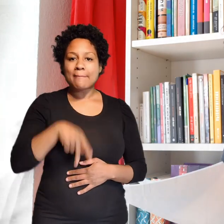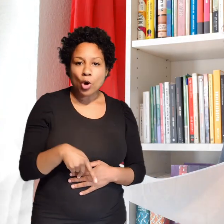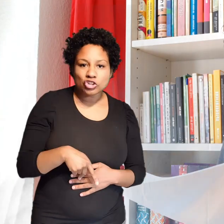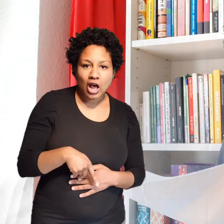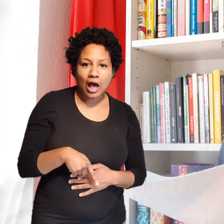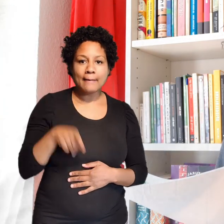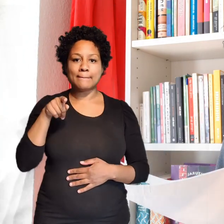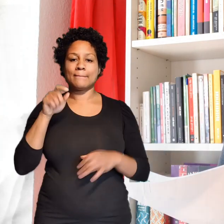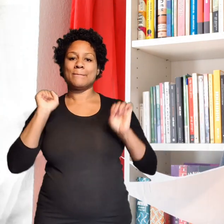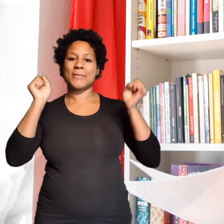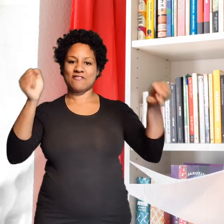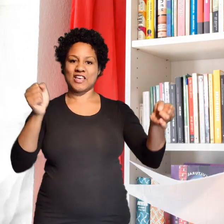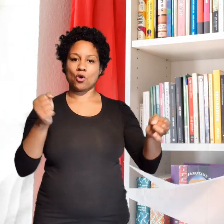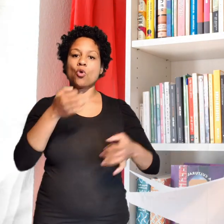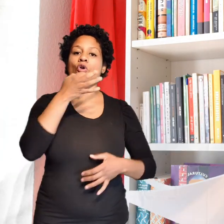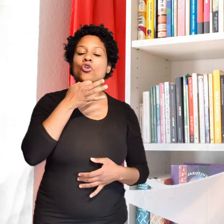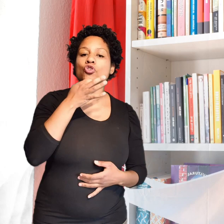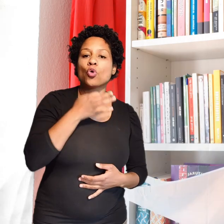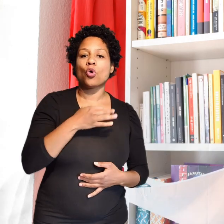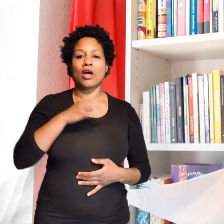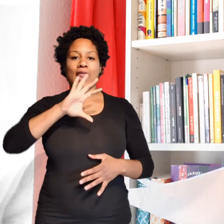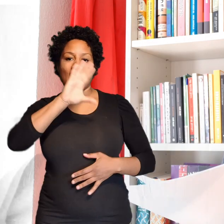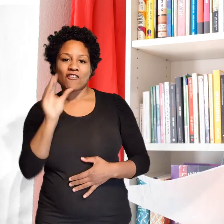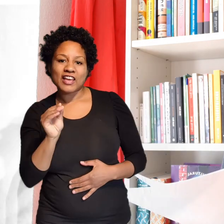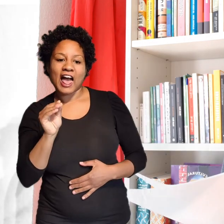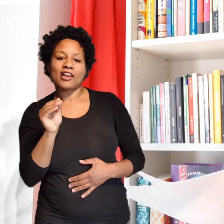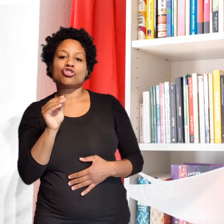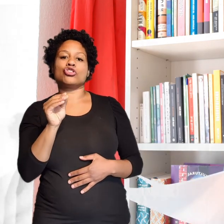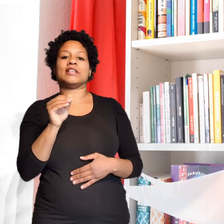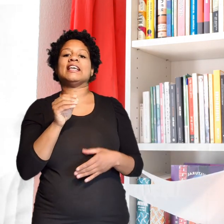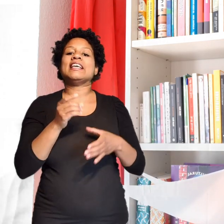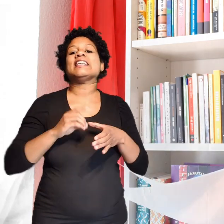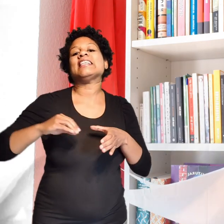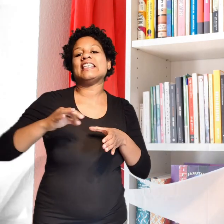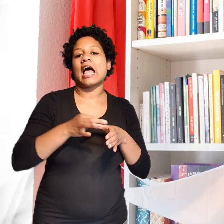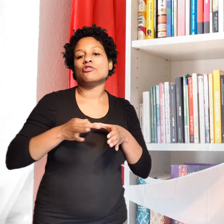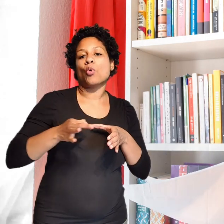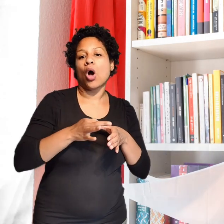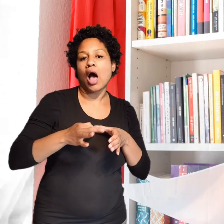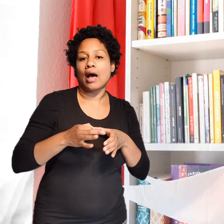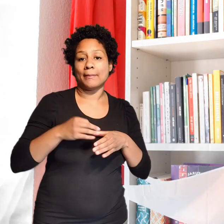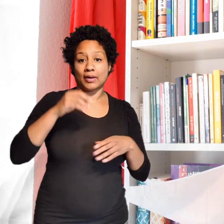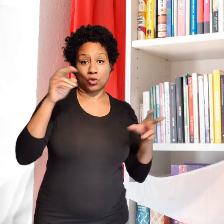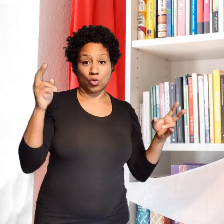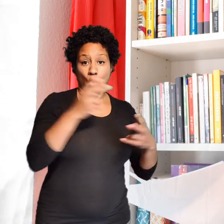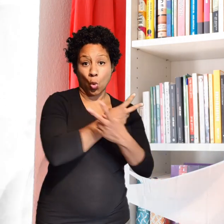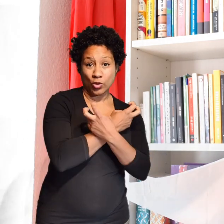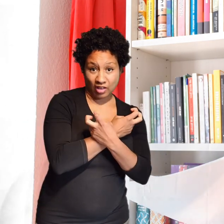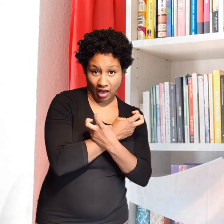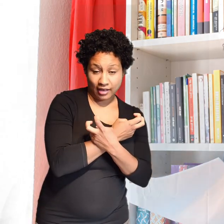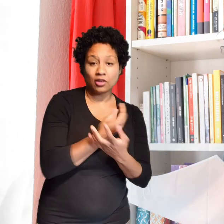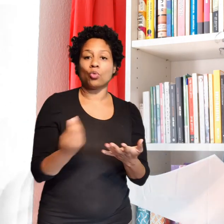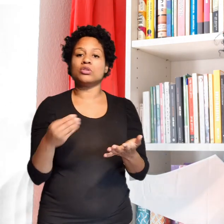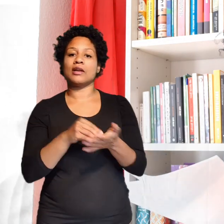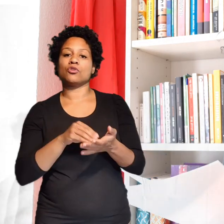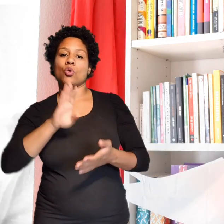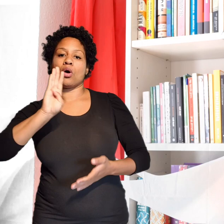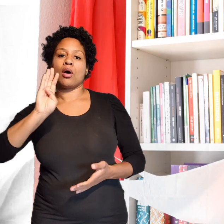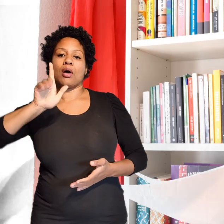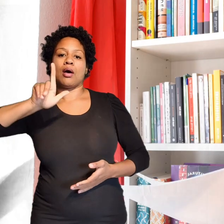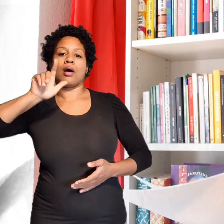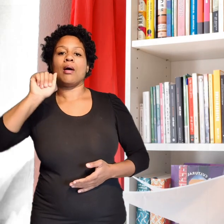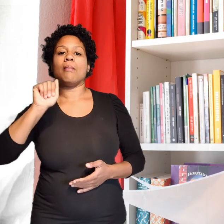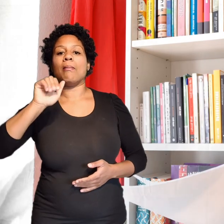die Bewegung der jungen afrikanischen Diaspora in Österreich und BLASH, das